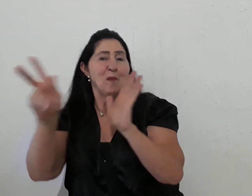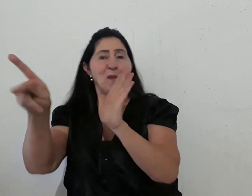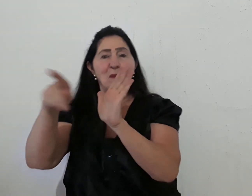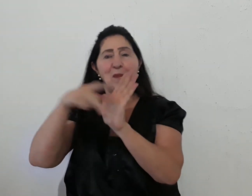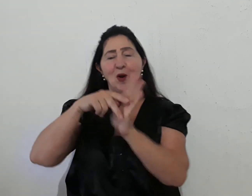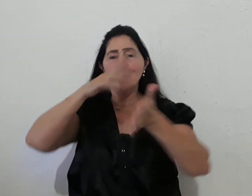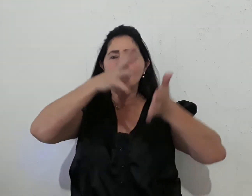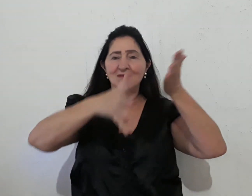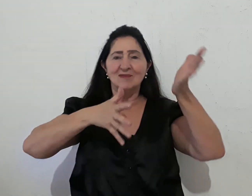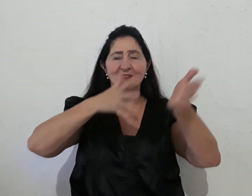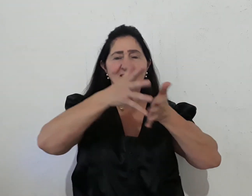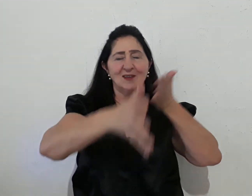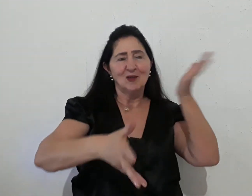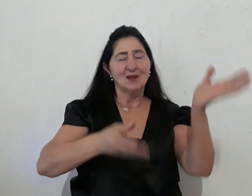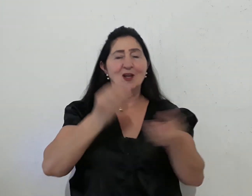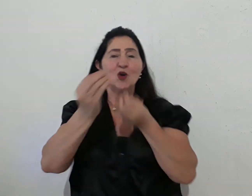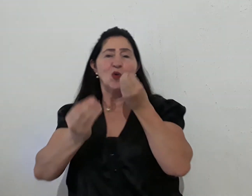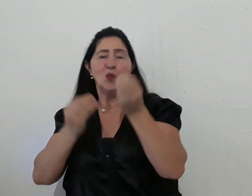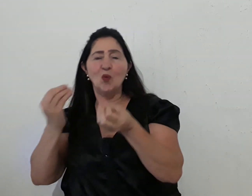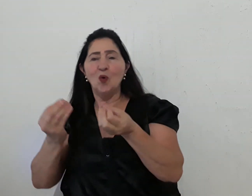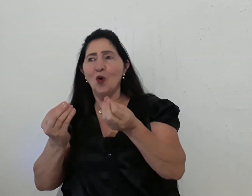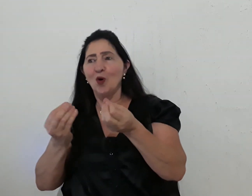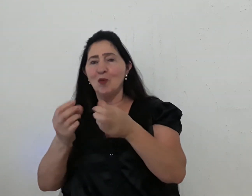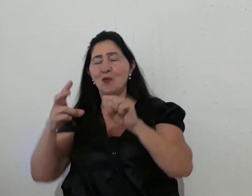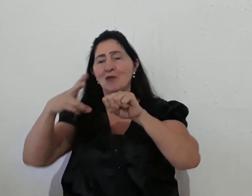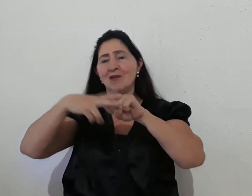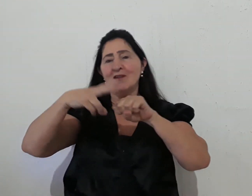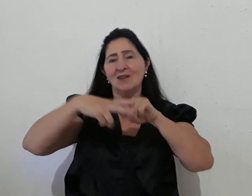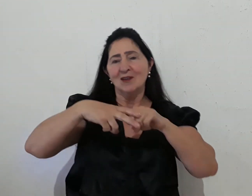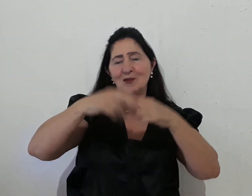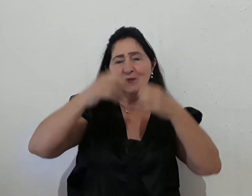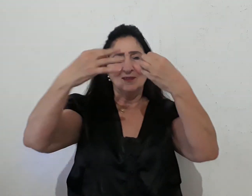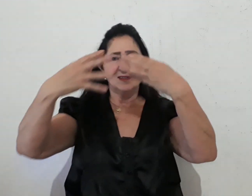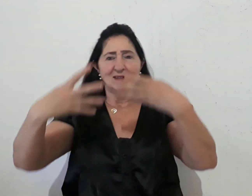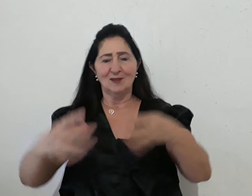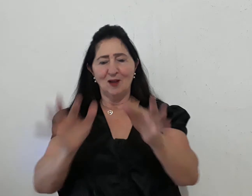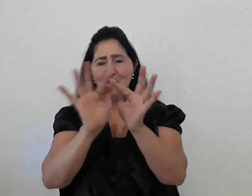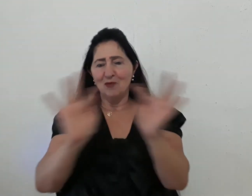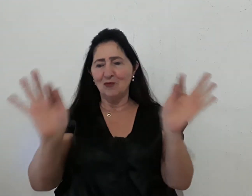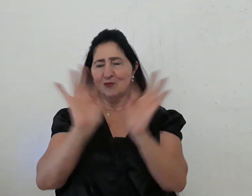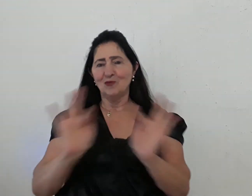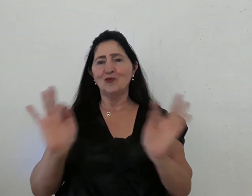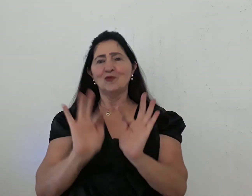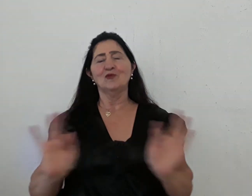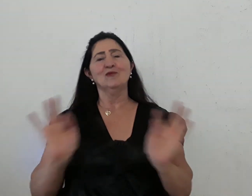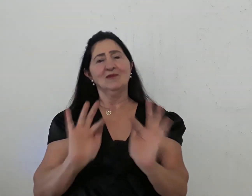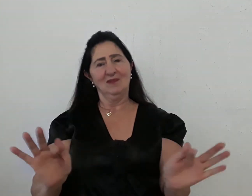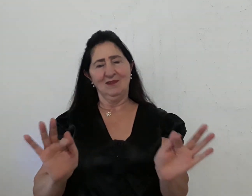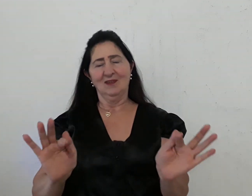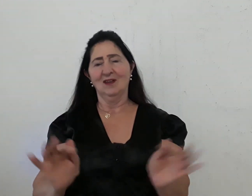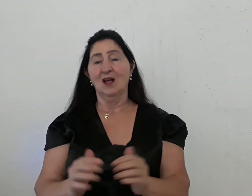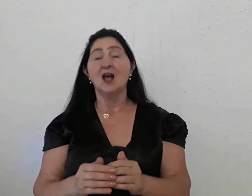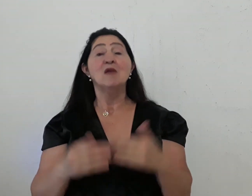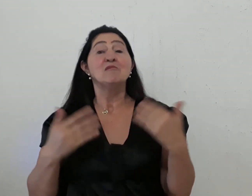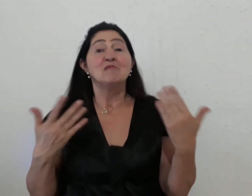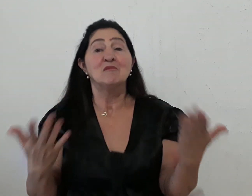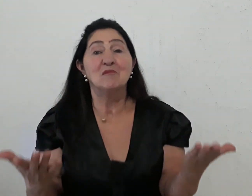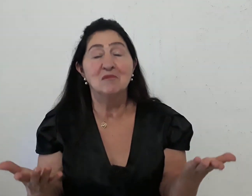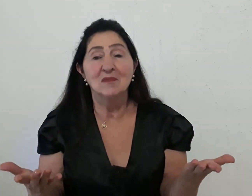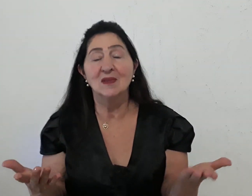retrata tanto a ação como a descrição em estruturas funcionais. Porém, o significado de uma